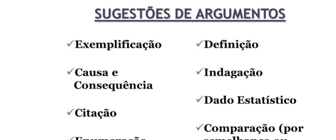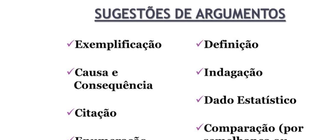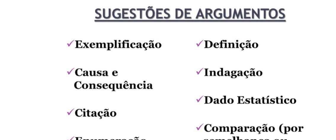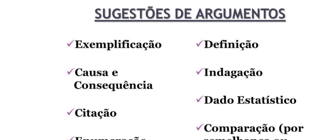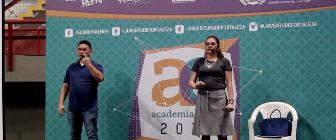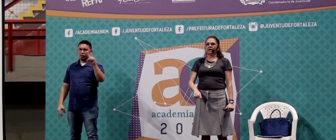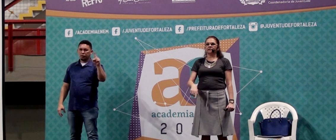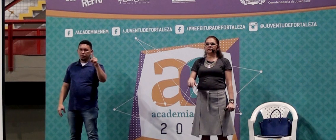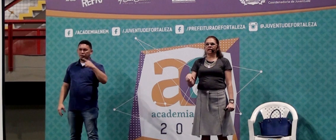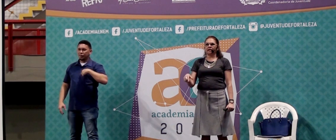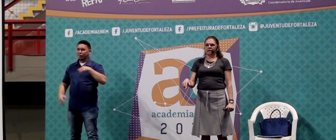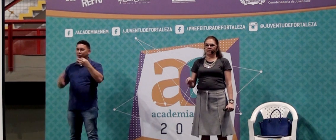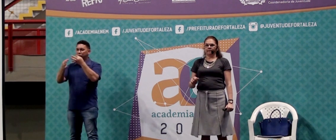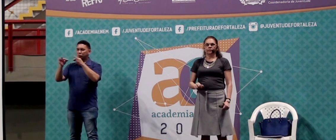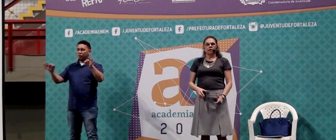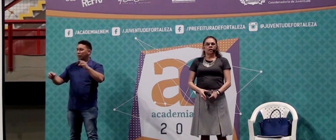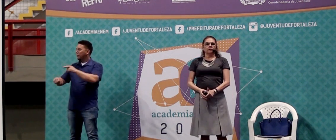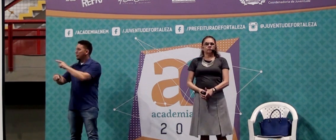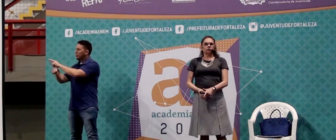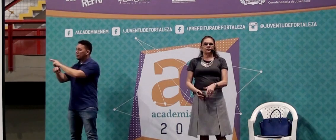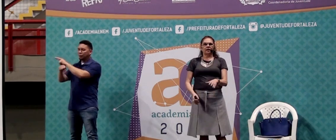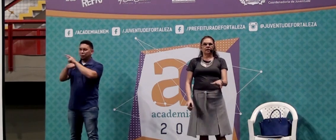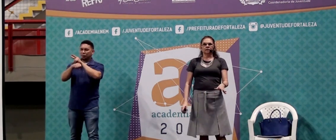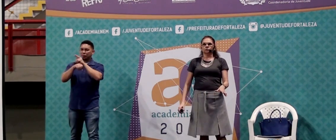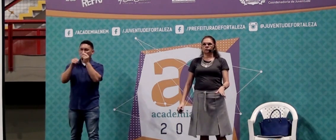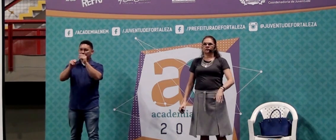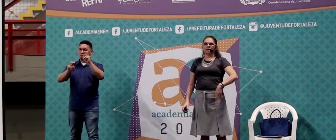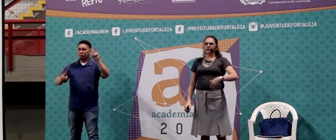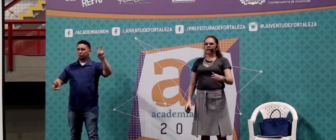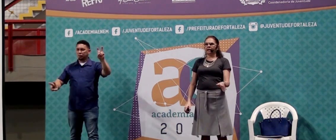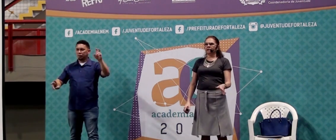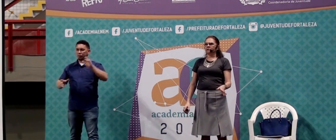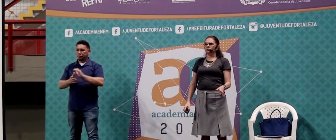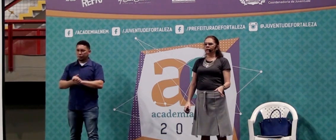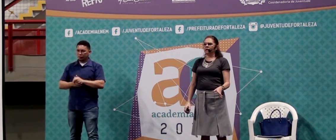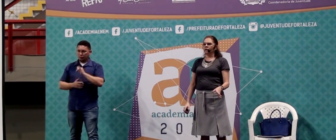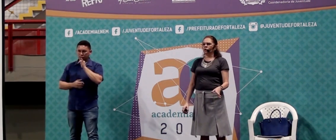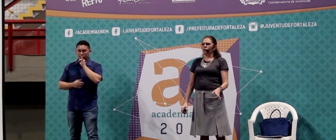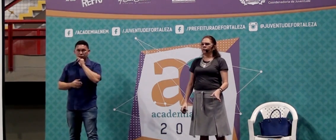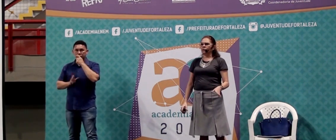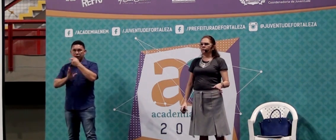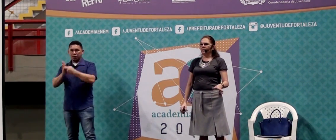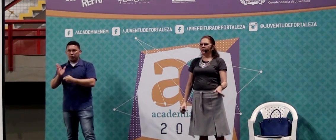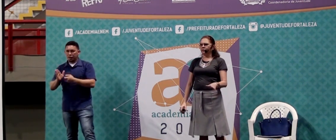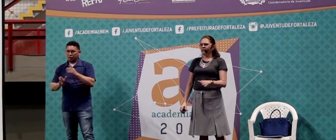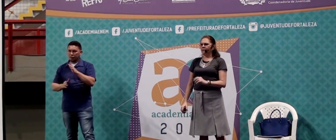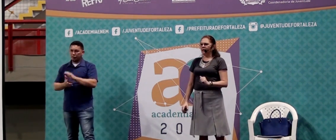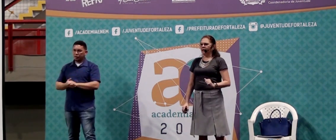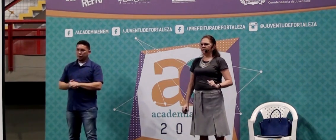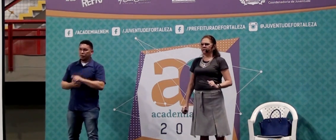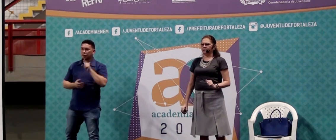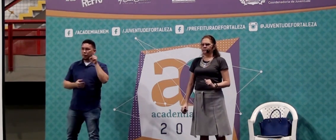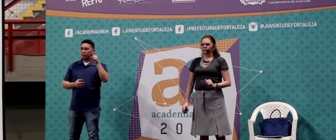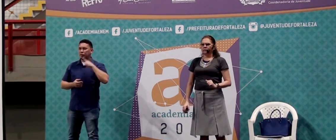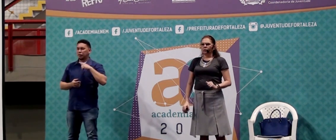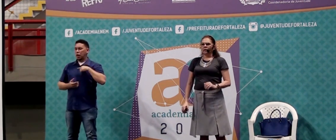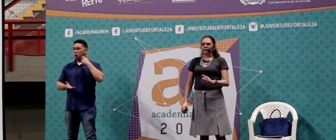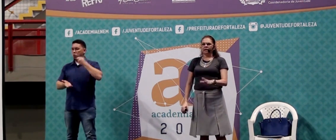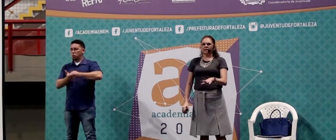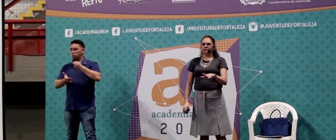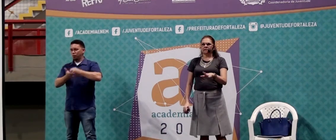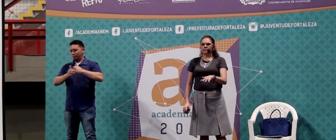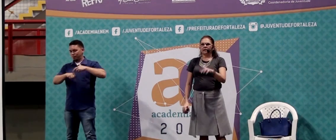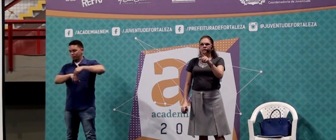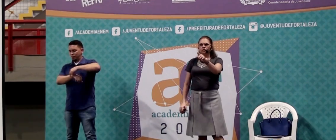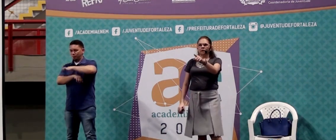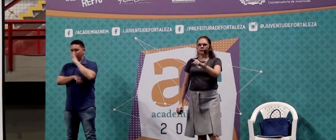o uso de frase alheia. Eu estou falando, vai que a redação do Enem cobre o império da beleza. O